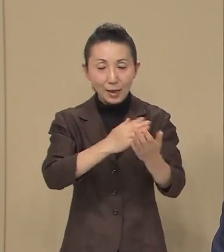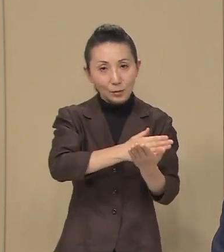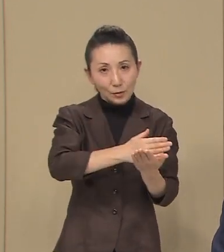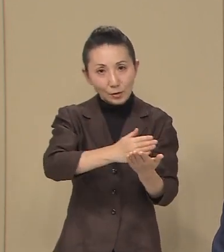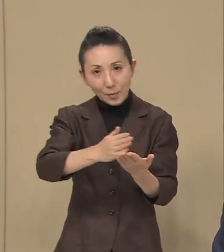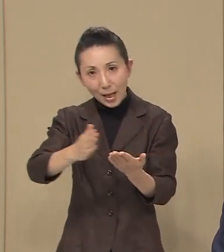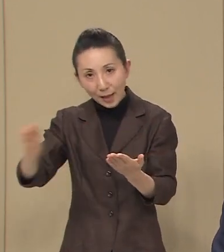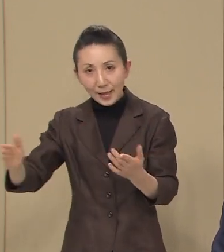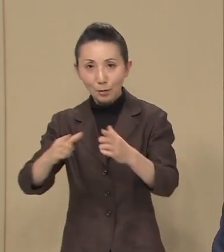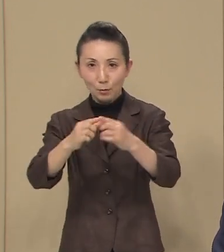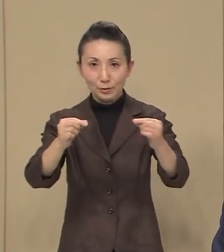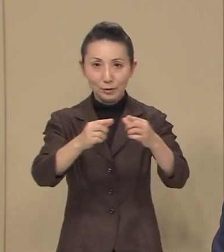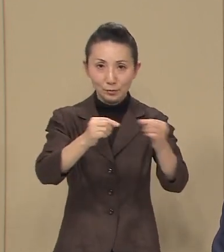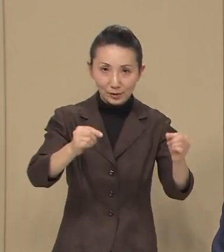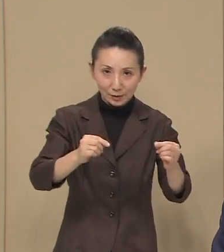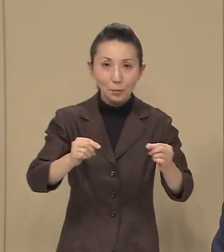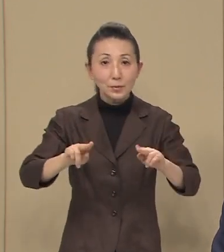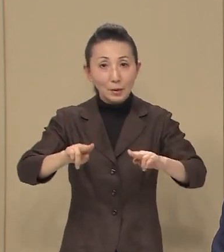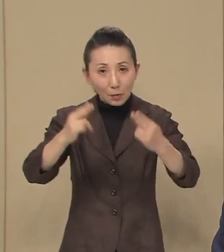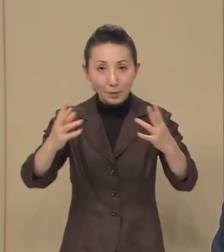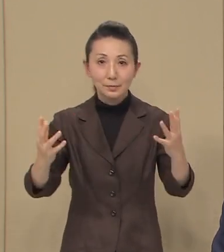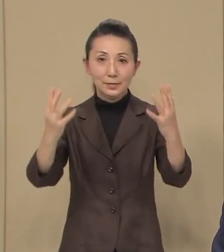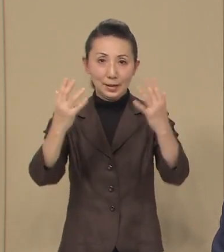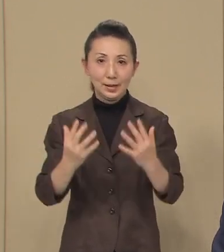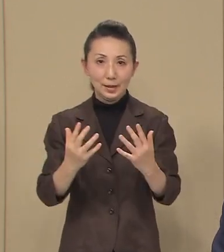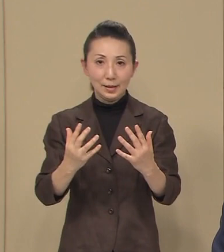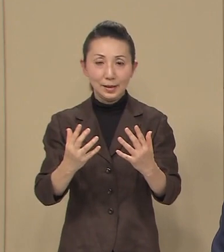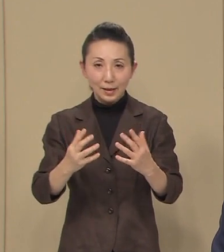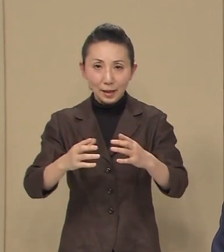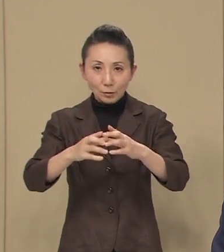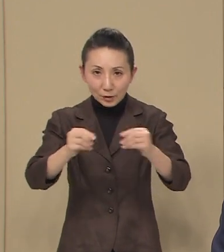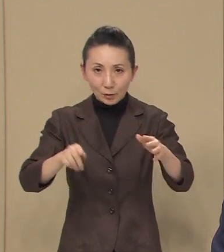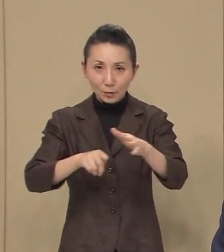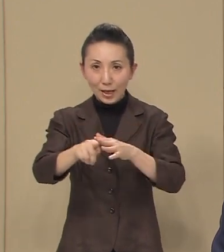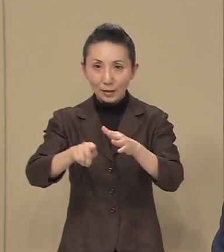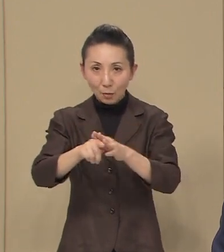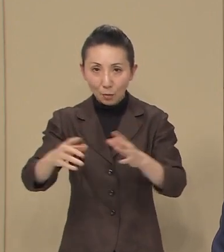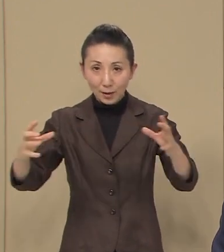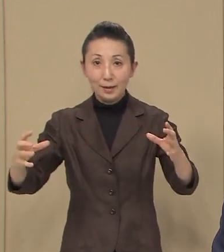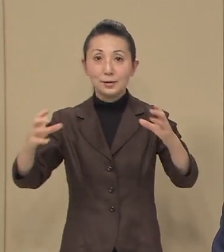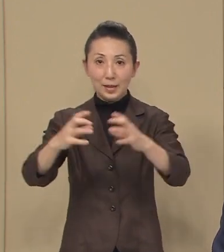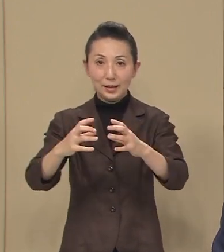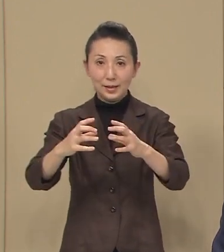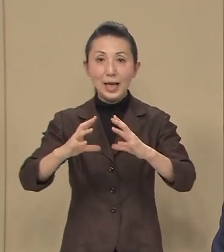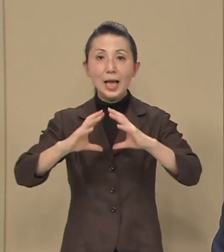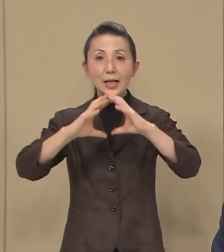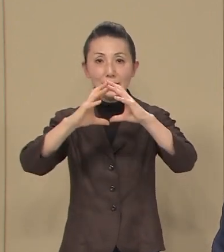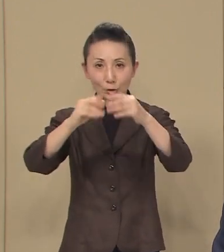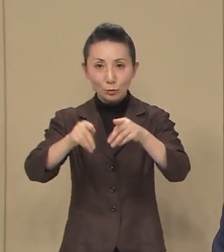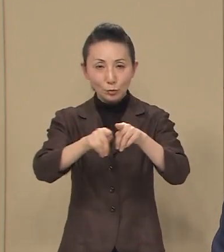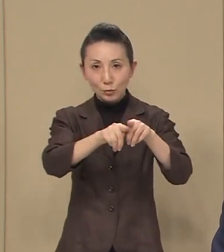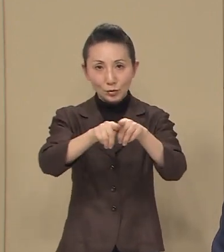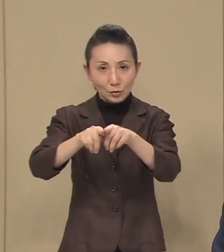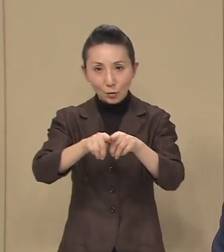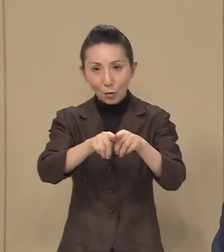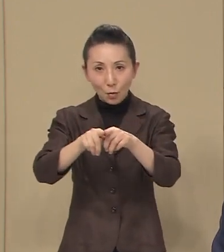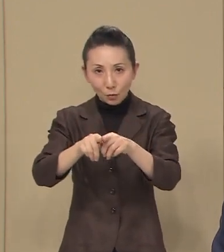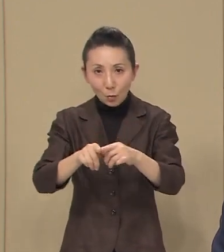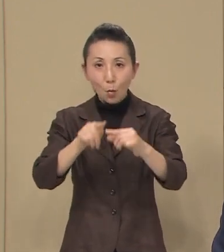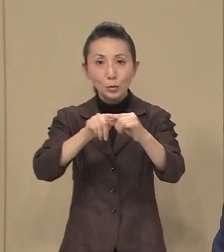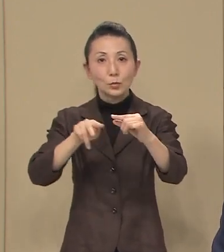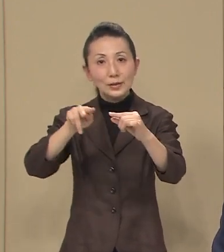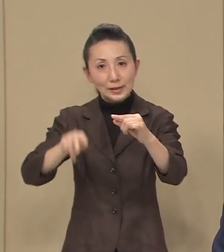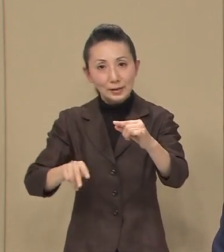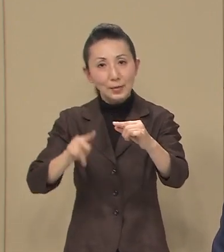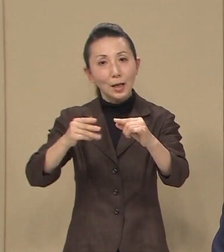の地を集めてその国の代表が歌手に集い地球共同体の核となるようなそういったもの